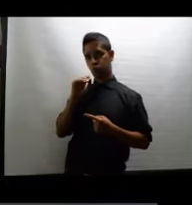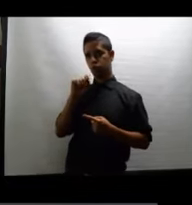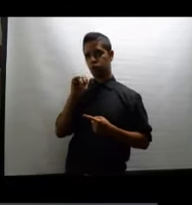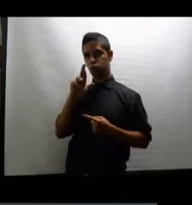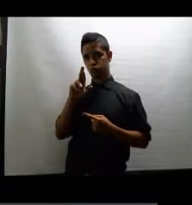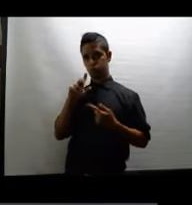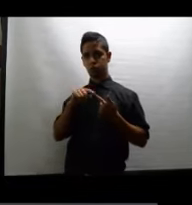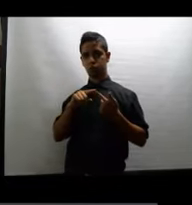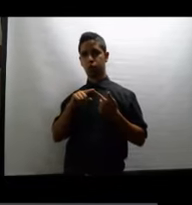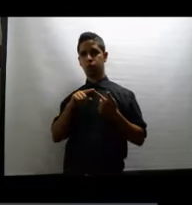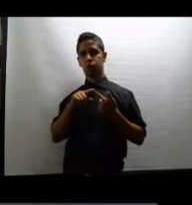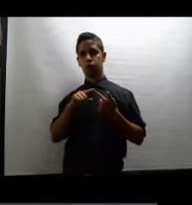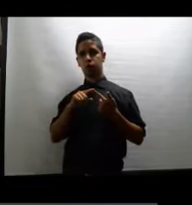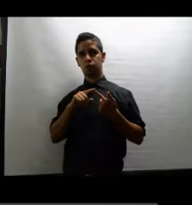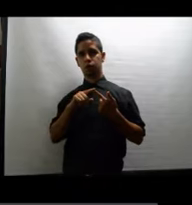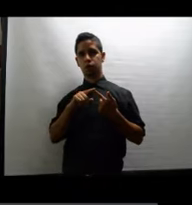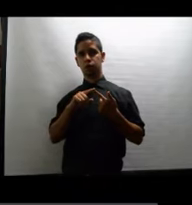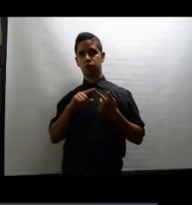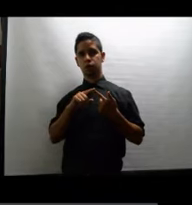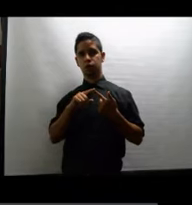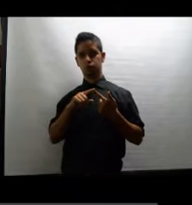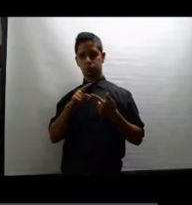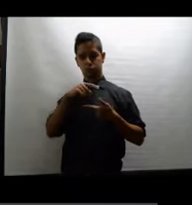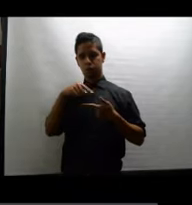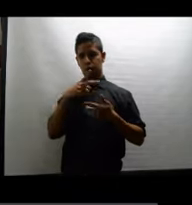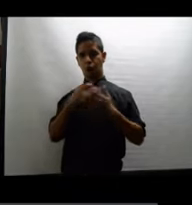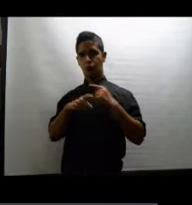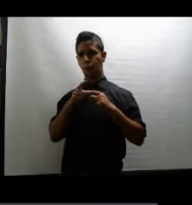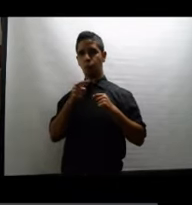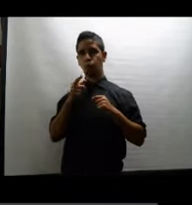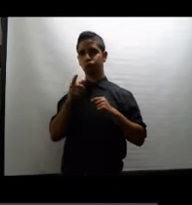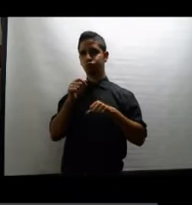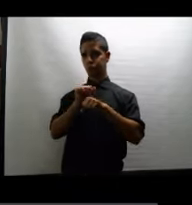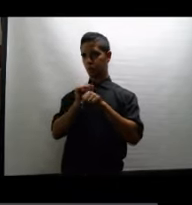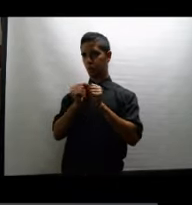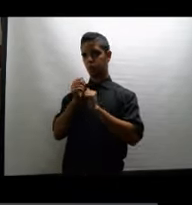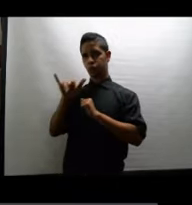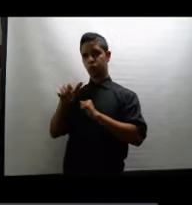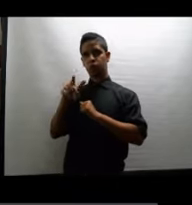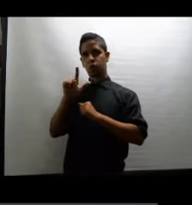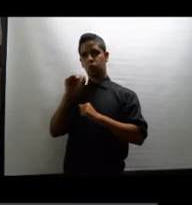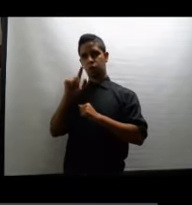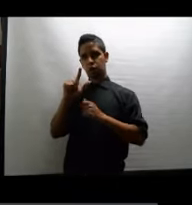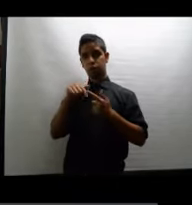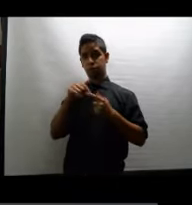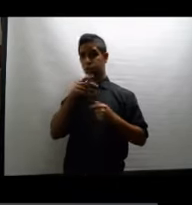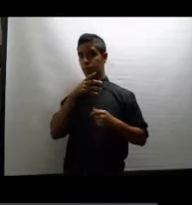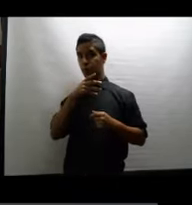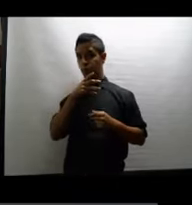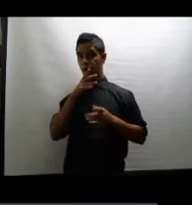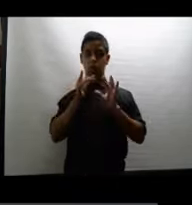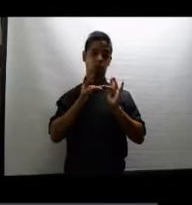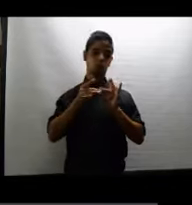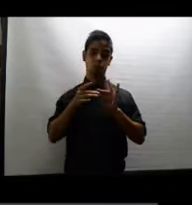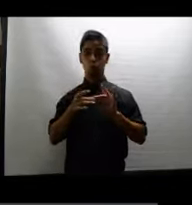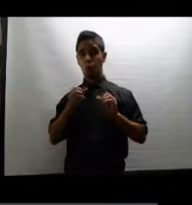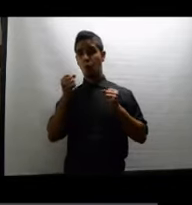Bernd, el norteamericano, que eran los socios, que eran dueños del local. Mi madre me contó muchas historias